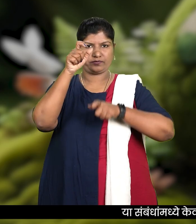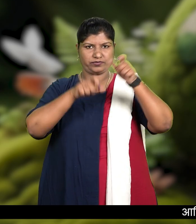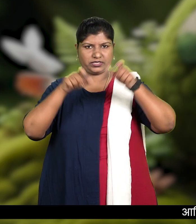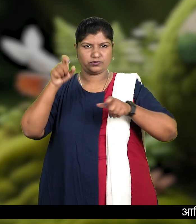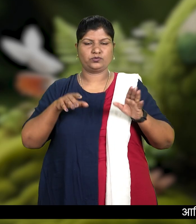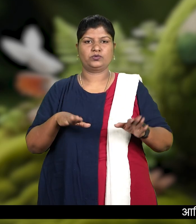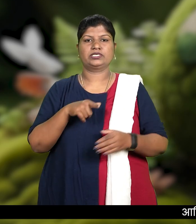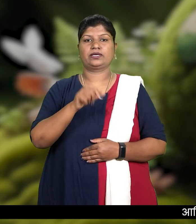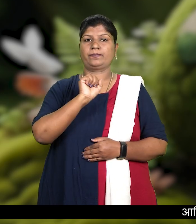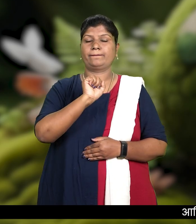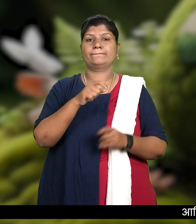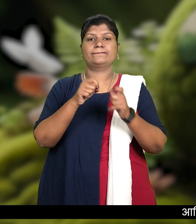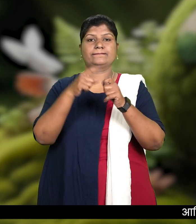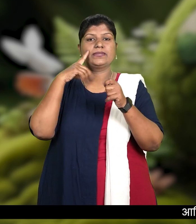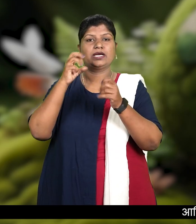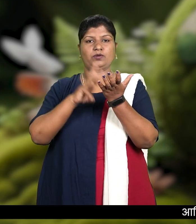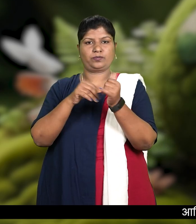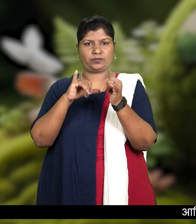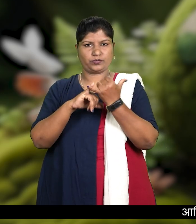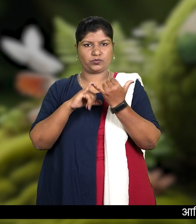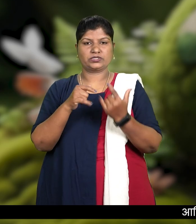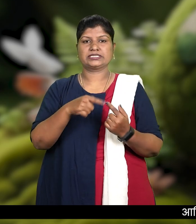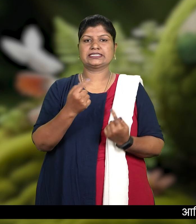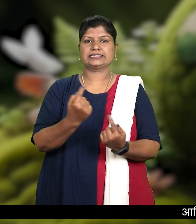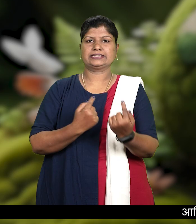आणि त्यांचे बायोमास यांचा समावेश होत असतो.